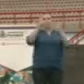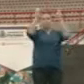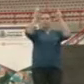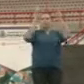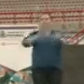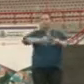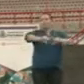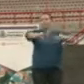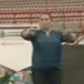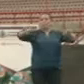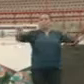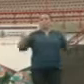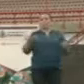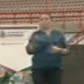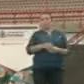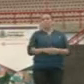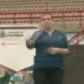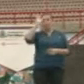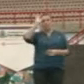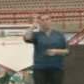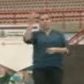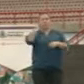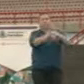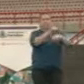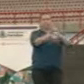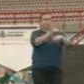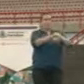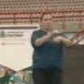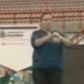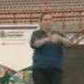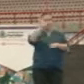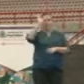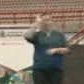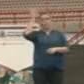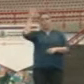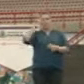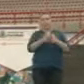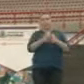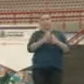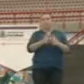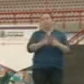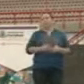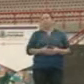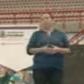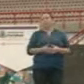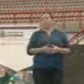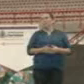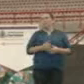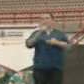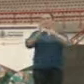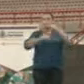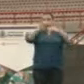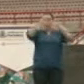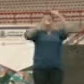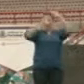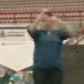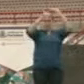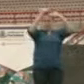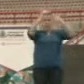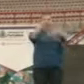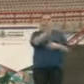tudo que ele quisesse, tá certo? Resolver, ele mesmo queria ter a solução dos problemas, tá certo? Se desenvolve também a